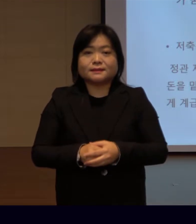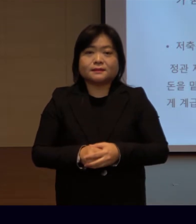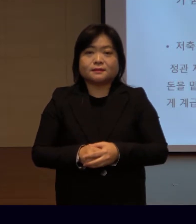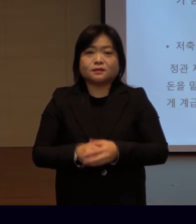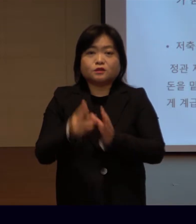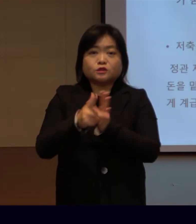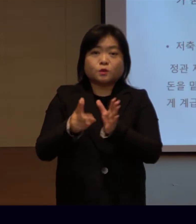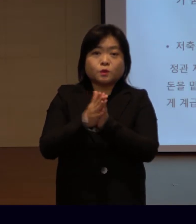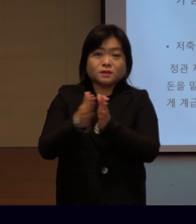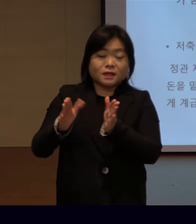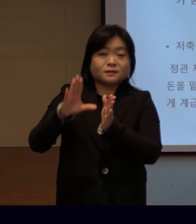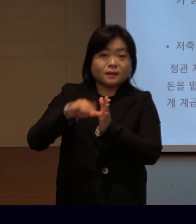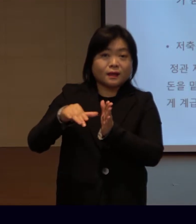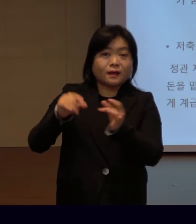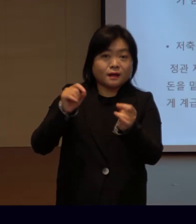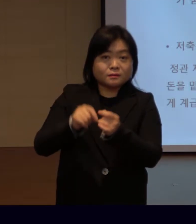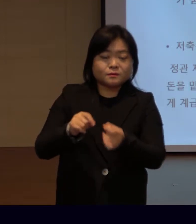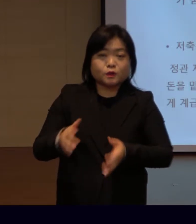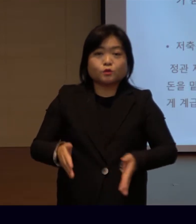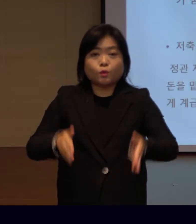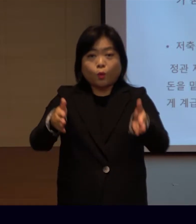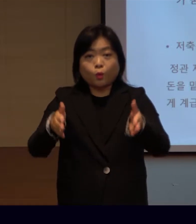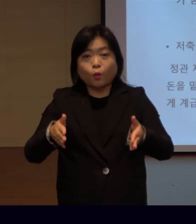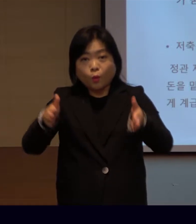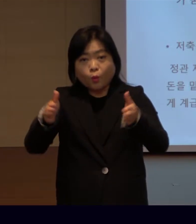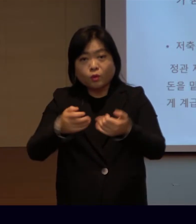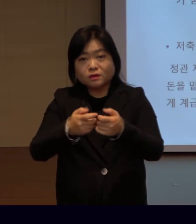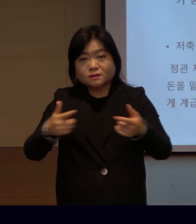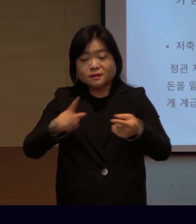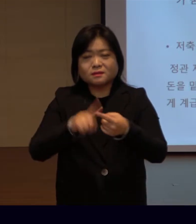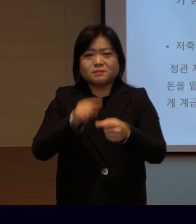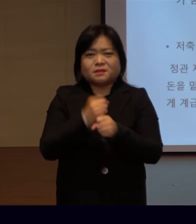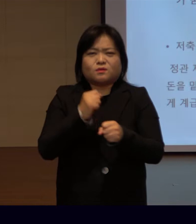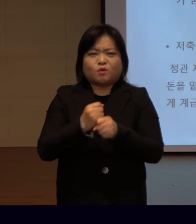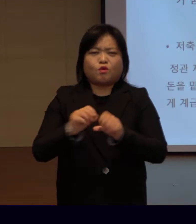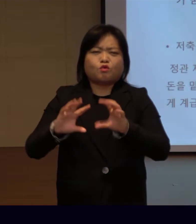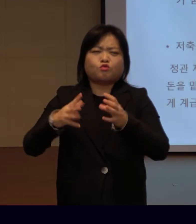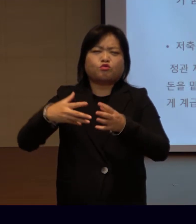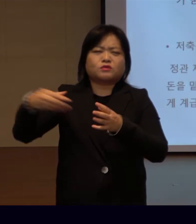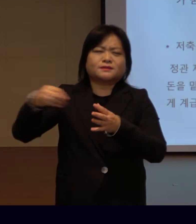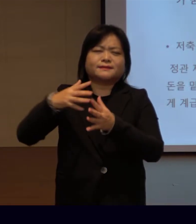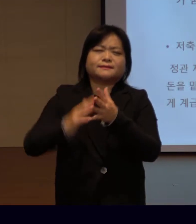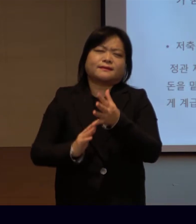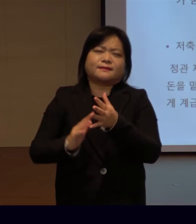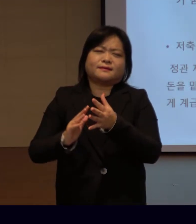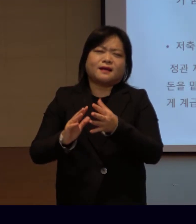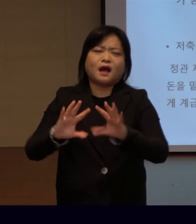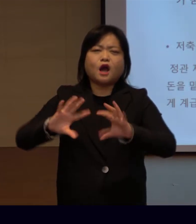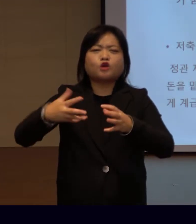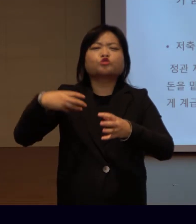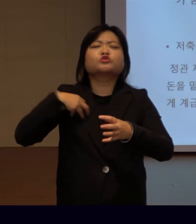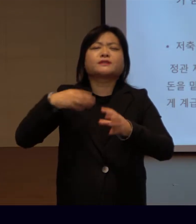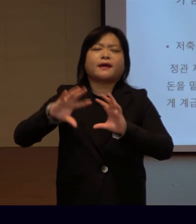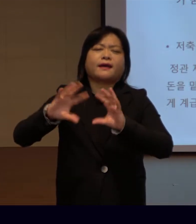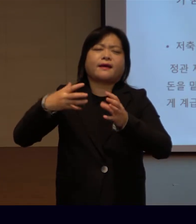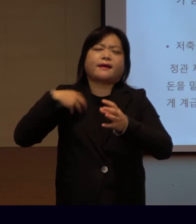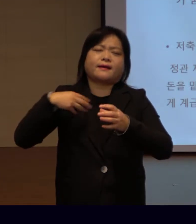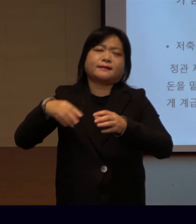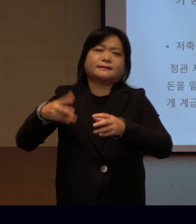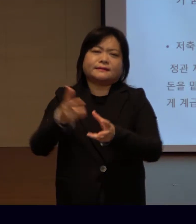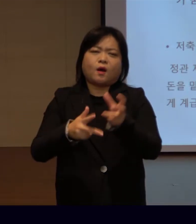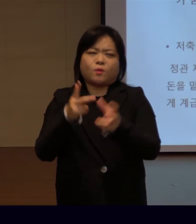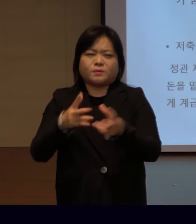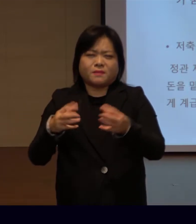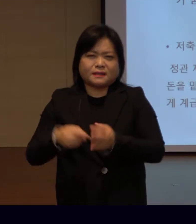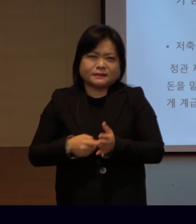철도도 이제 시작할 때죠. 도로, 이런 것들이 국책 사업이 굉장히 많이 진행될 때예요.